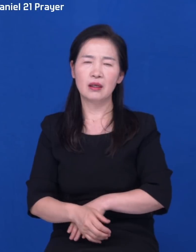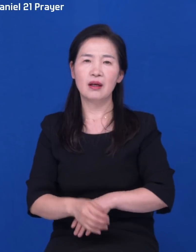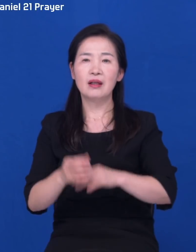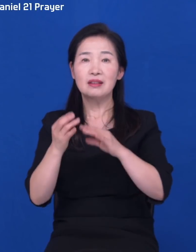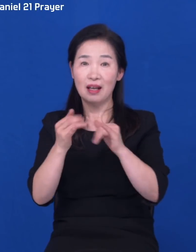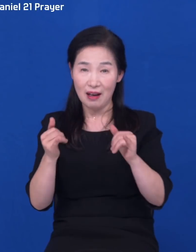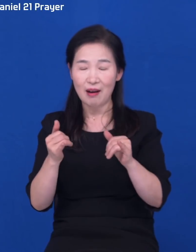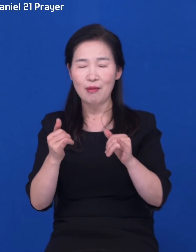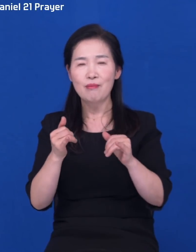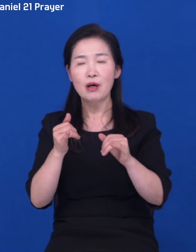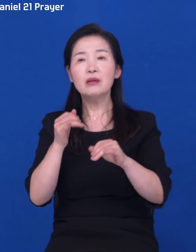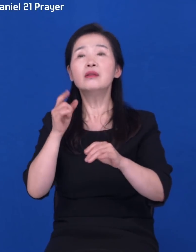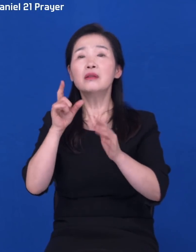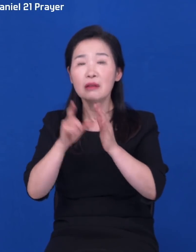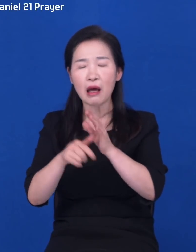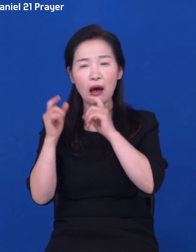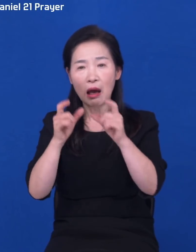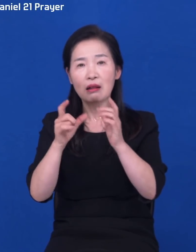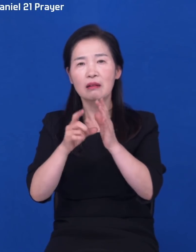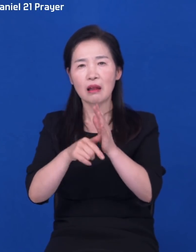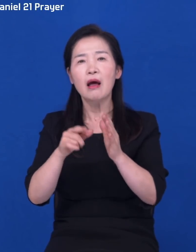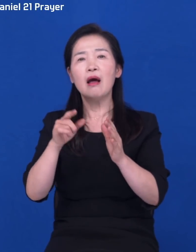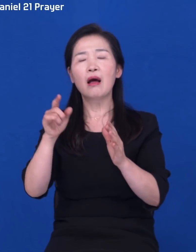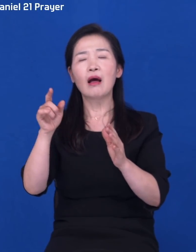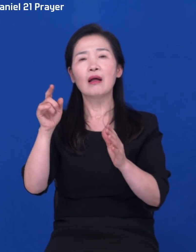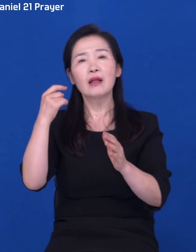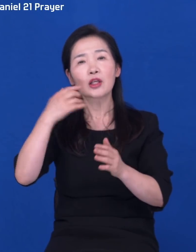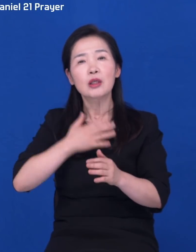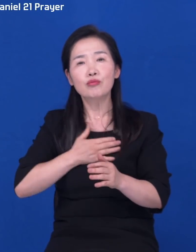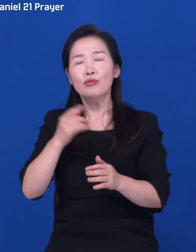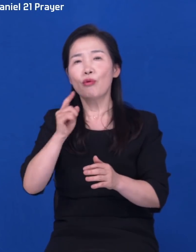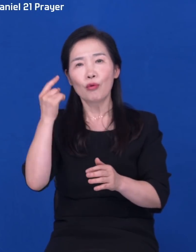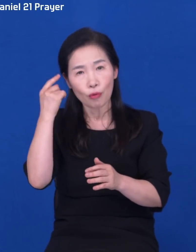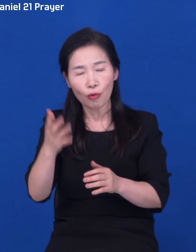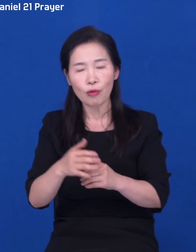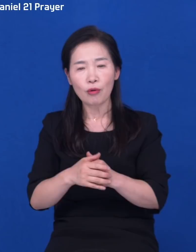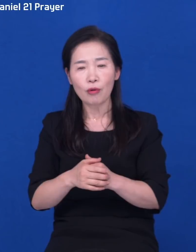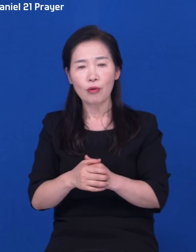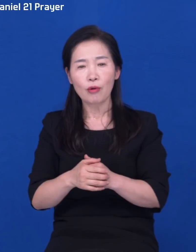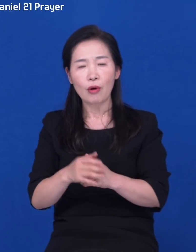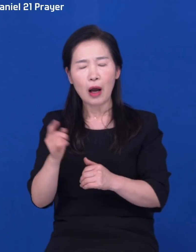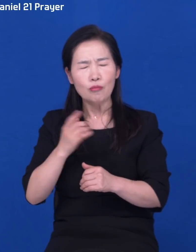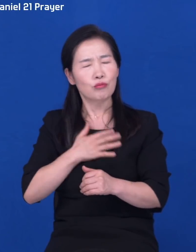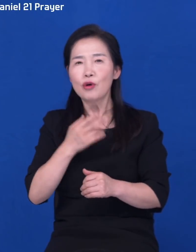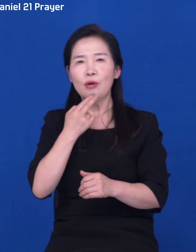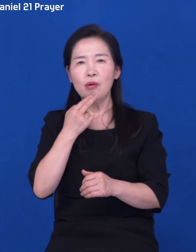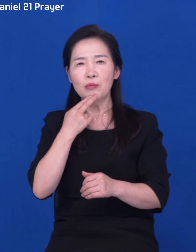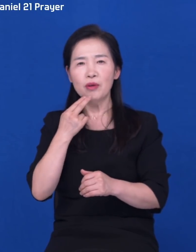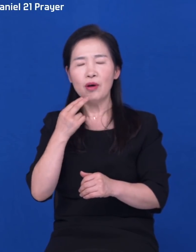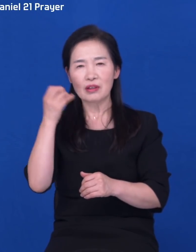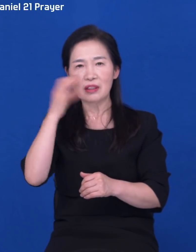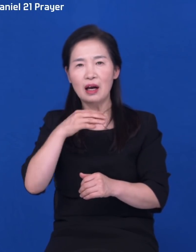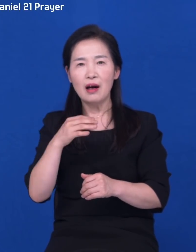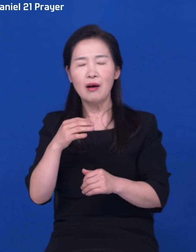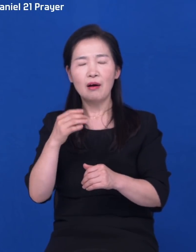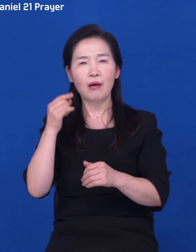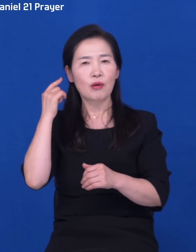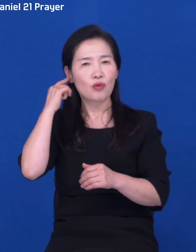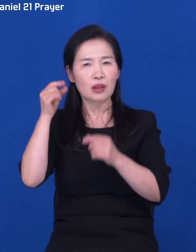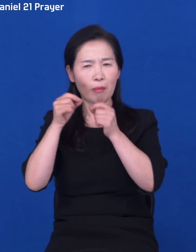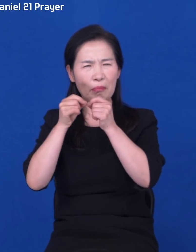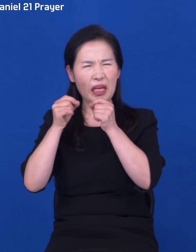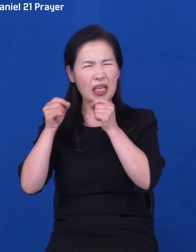많이 물어보는데 아무 기분이, 그냥 귀에서 삐 이 소리만 났어요.